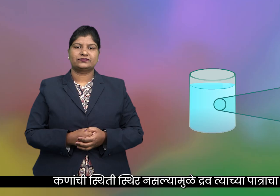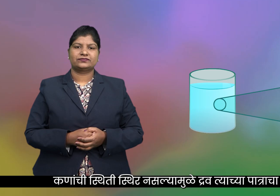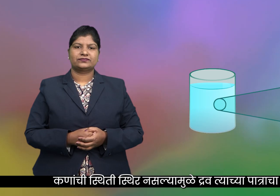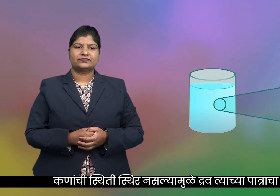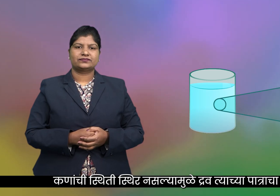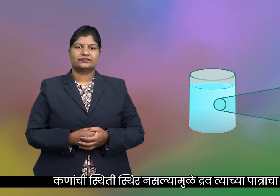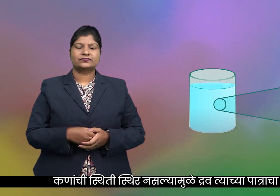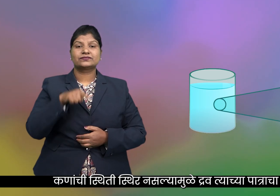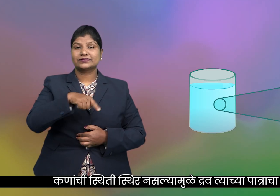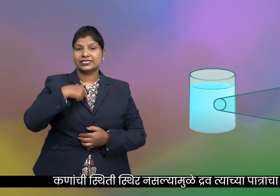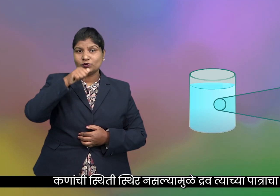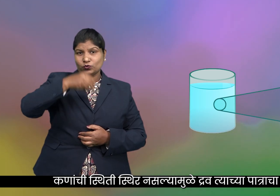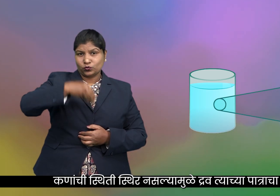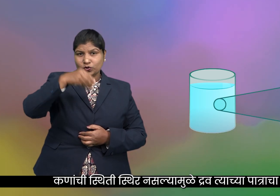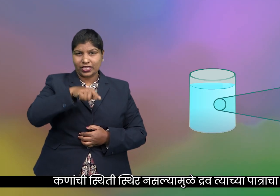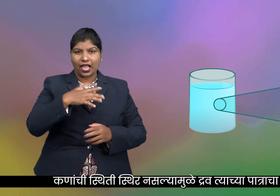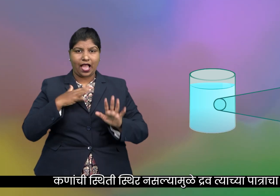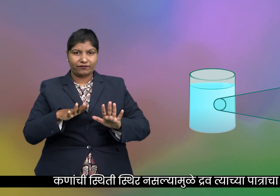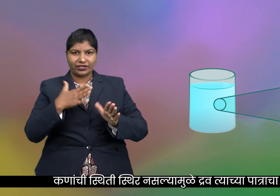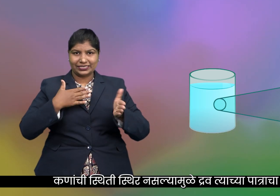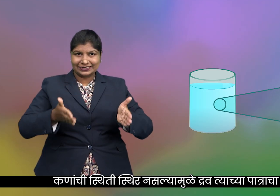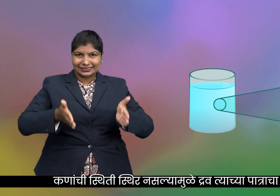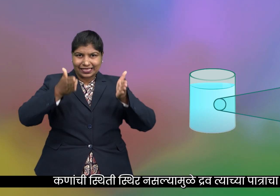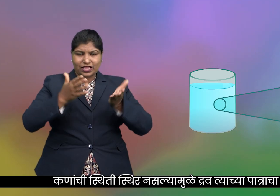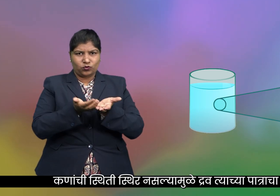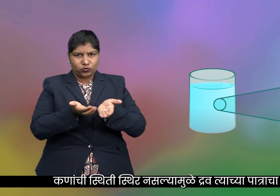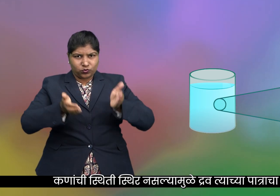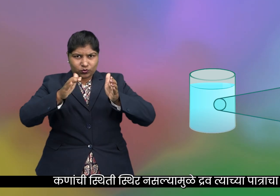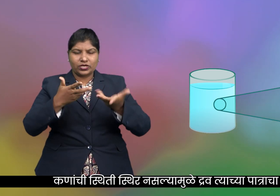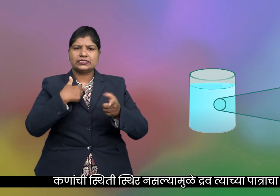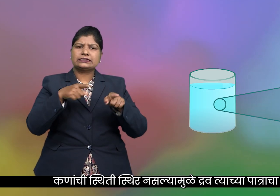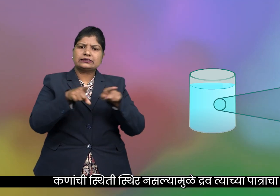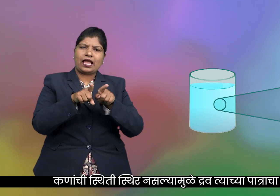कणांची स्थिती स्थिर नसल्यामुळे द्रव त्यांच्या पात्राचा आकार घेतो.